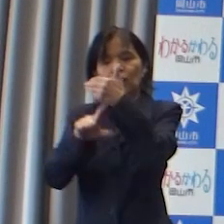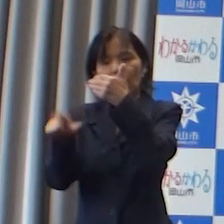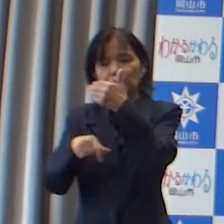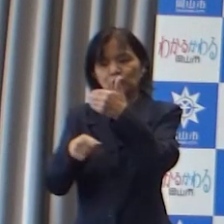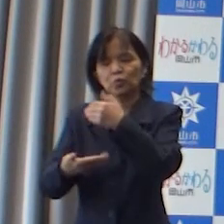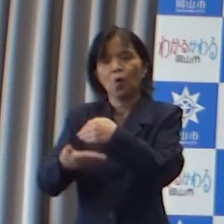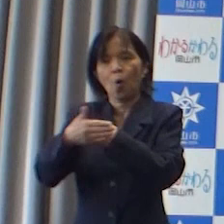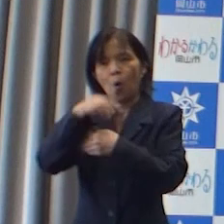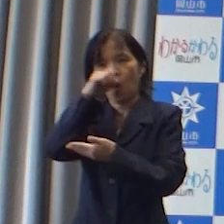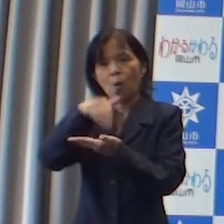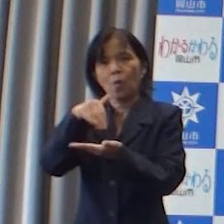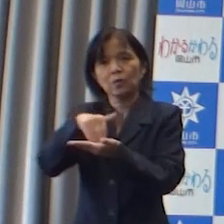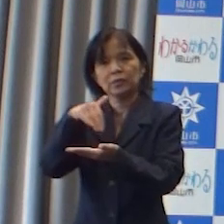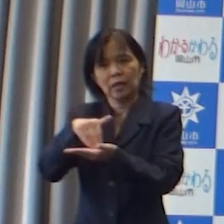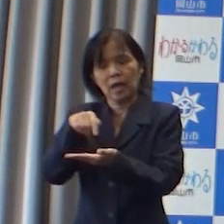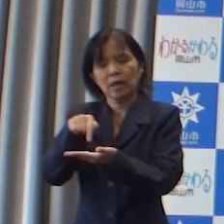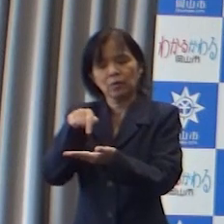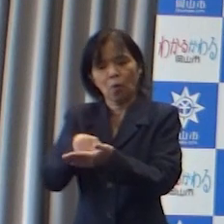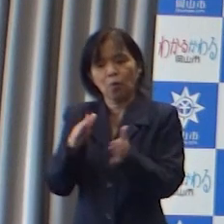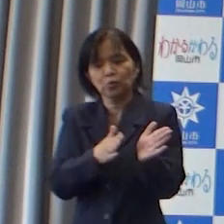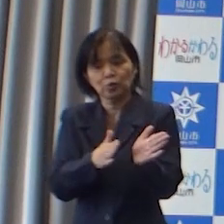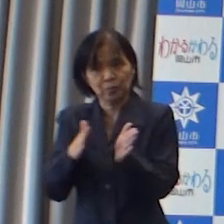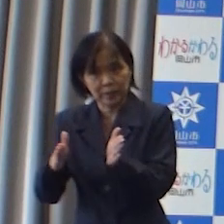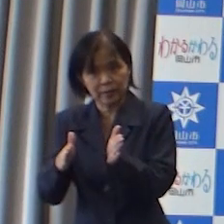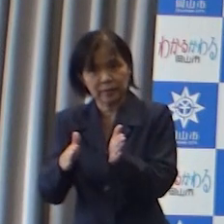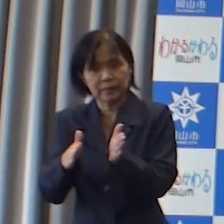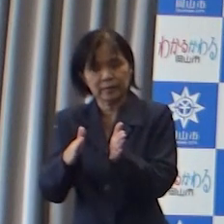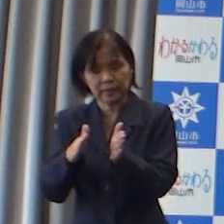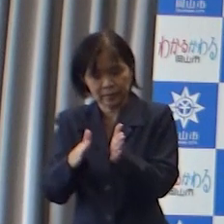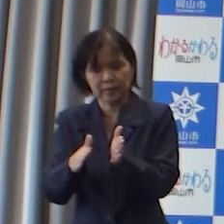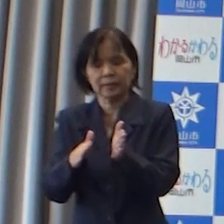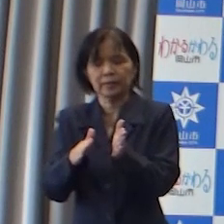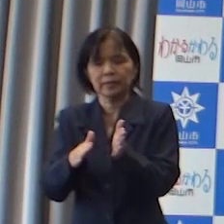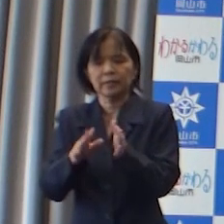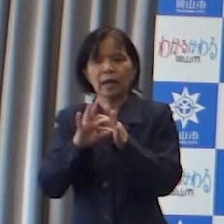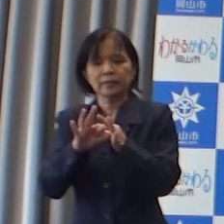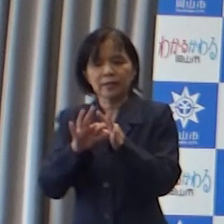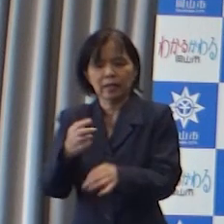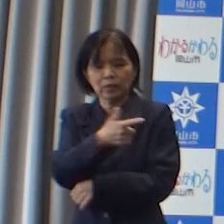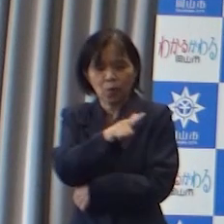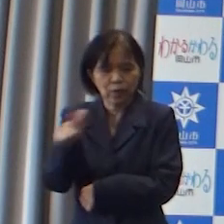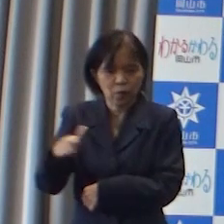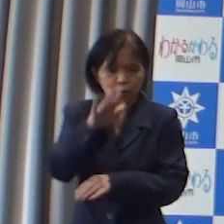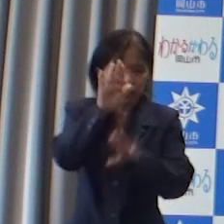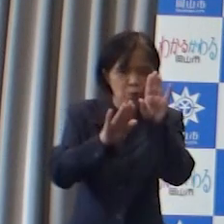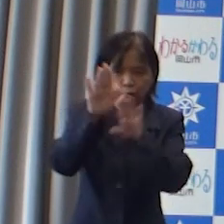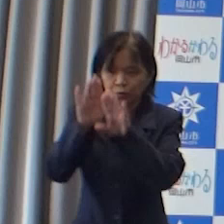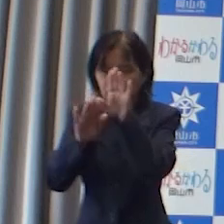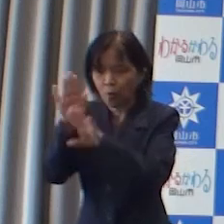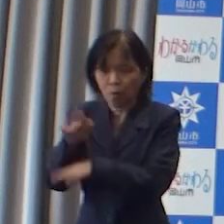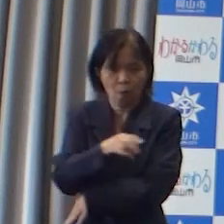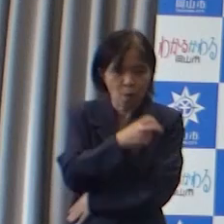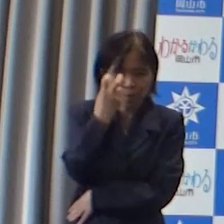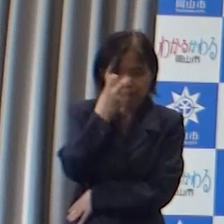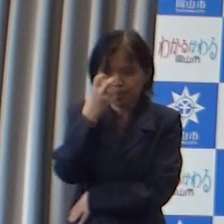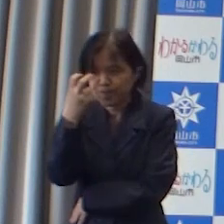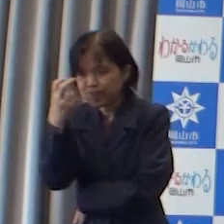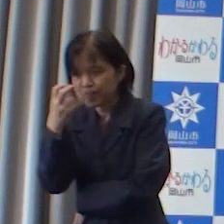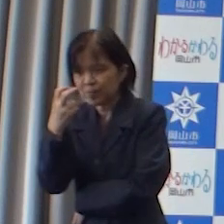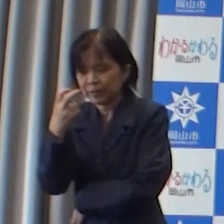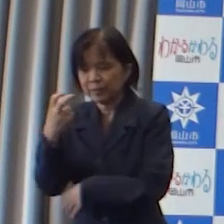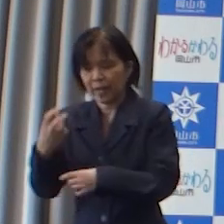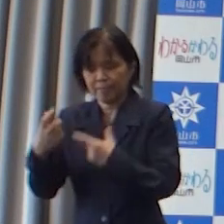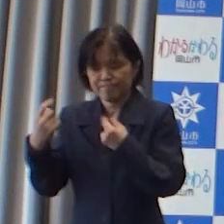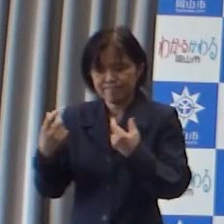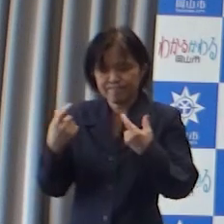9月補正の準備に際して、我々は各界の状況をよく聞きながらですね、的確